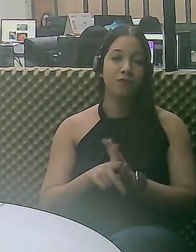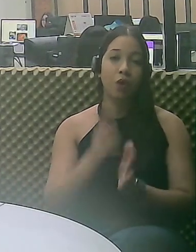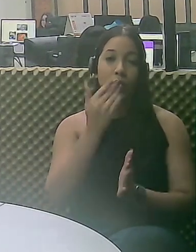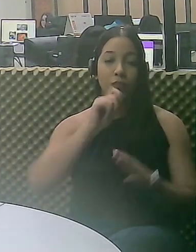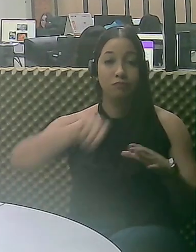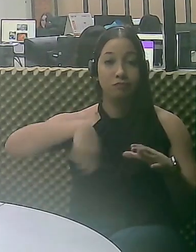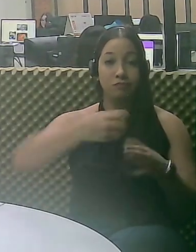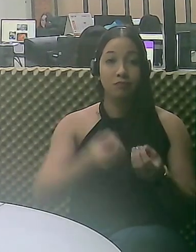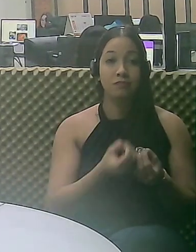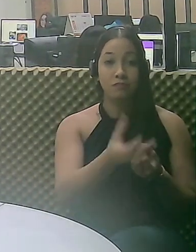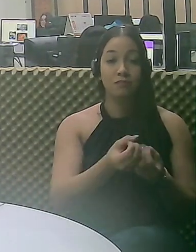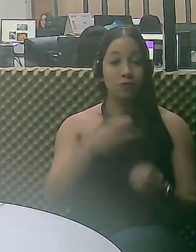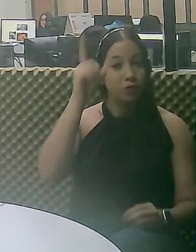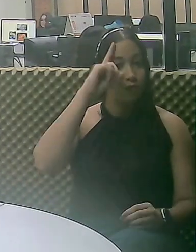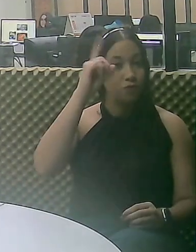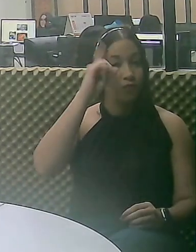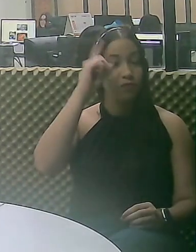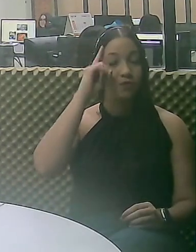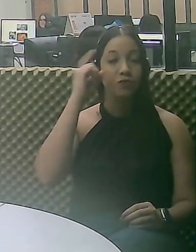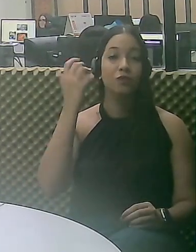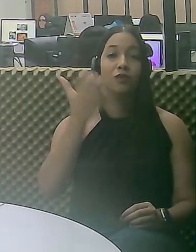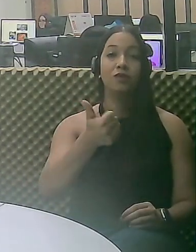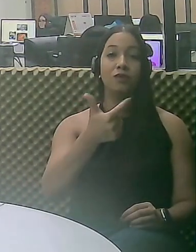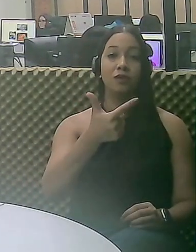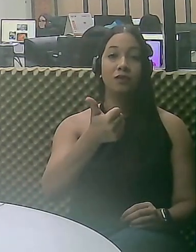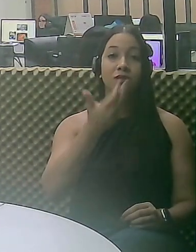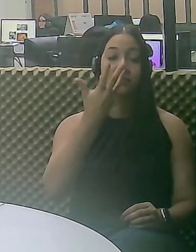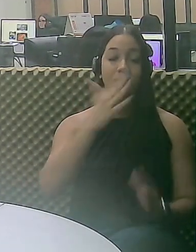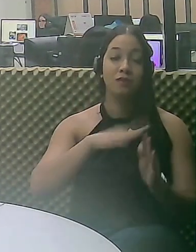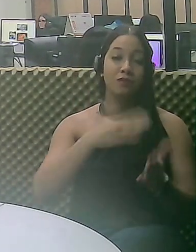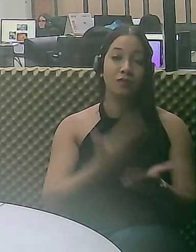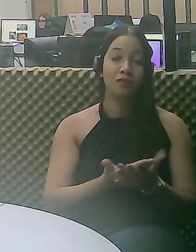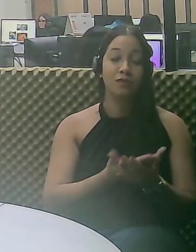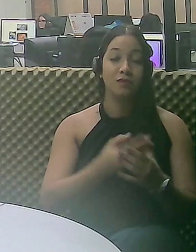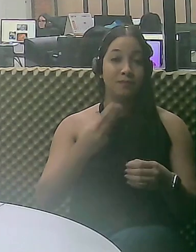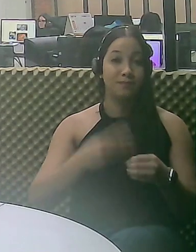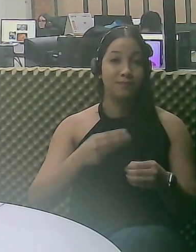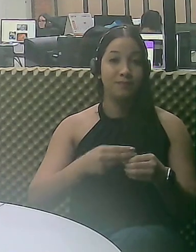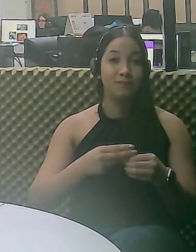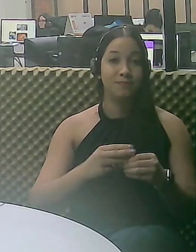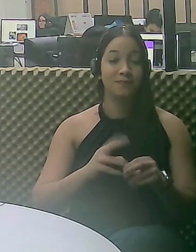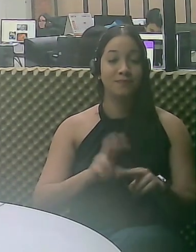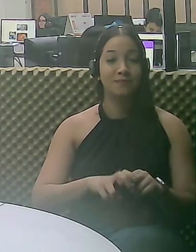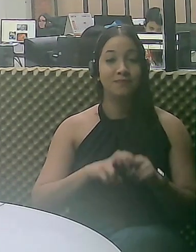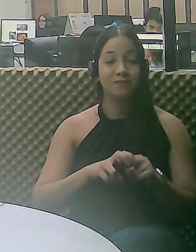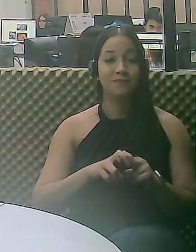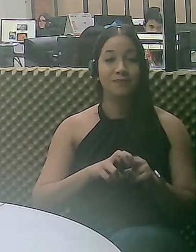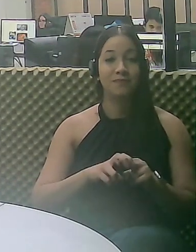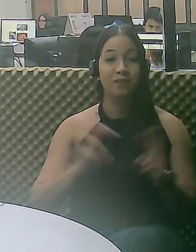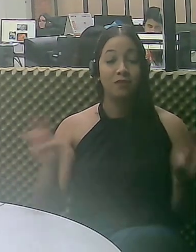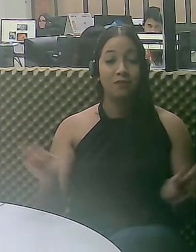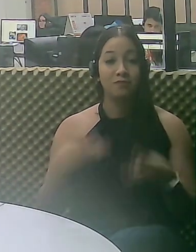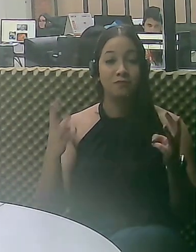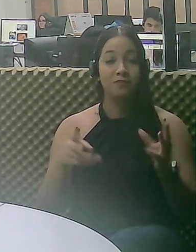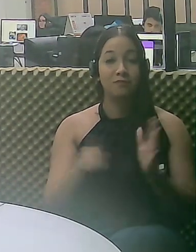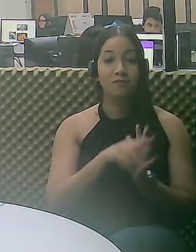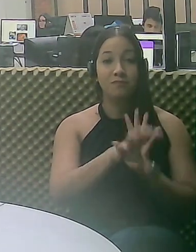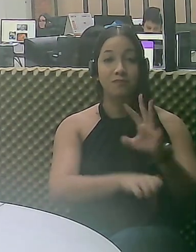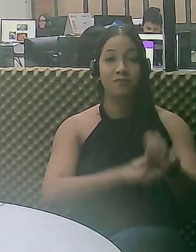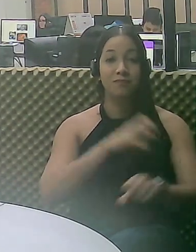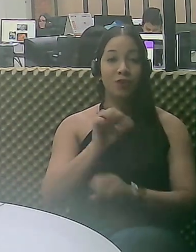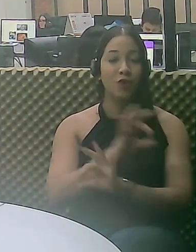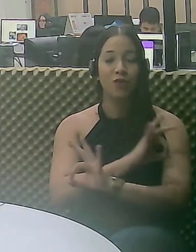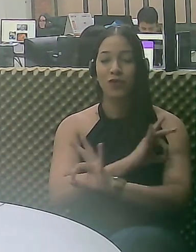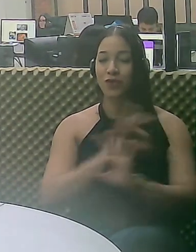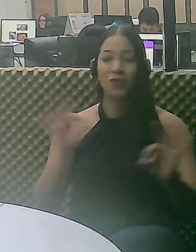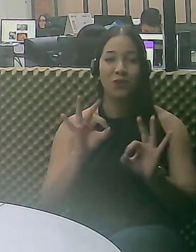saudáveis, servidas diariamente em 121 escolas municipais. Desta forma, os hortifrutis são colhidos